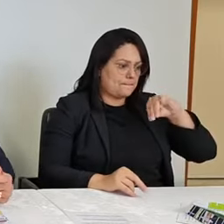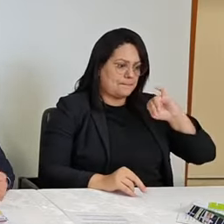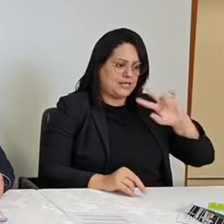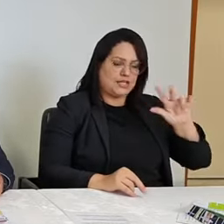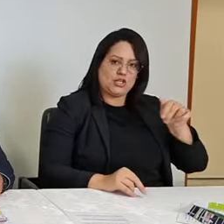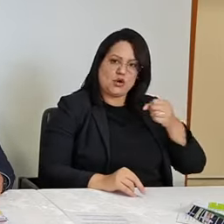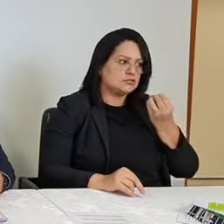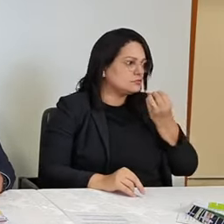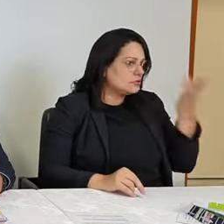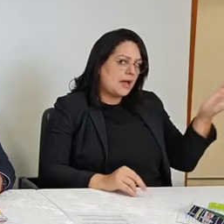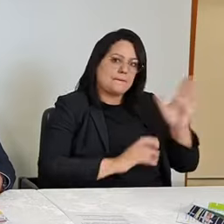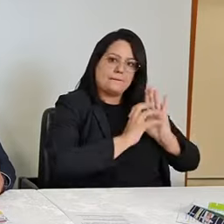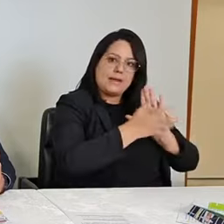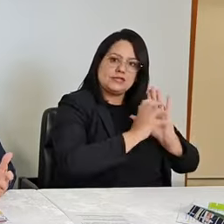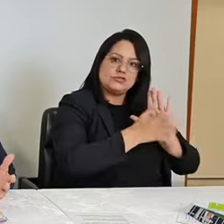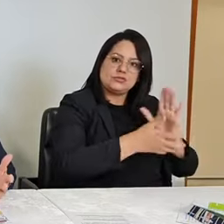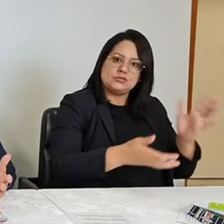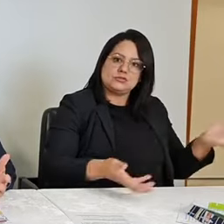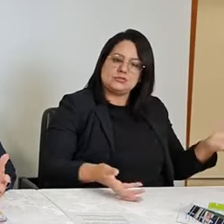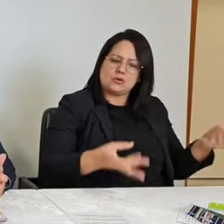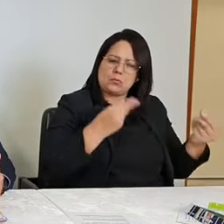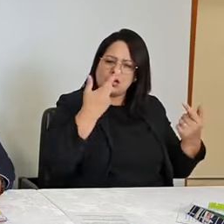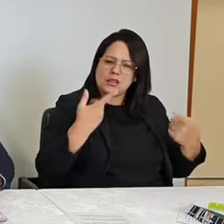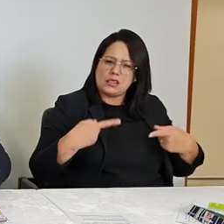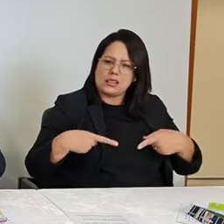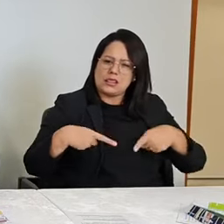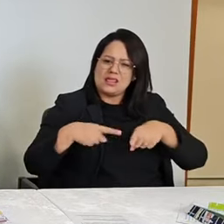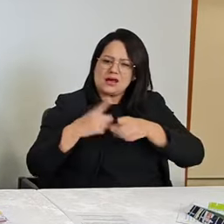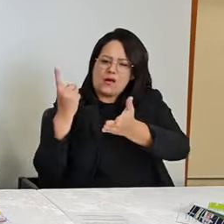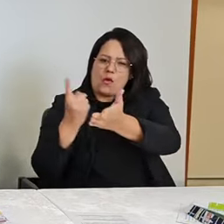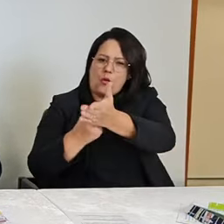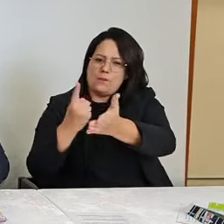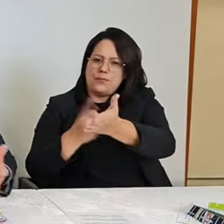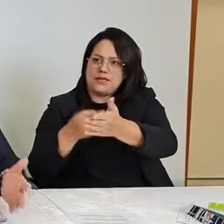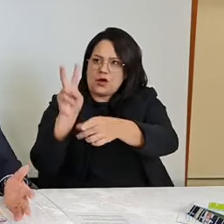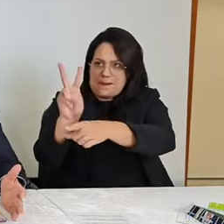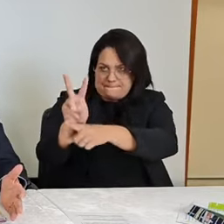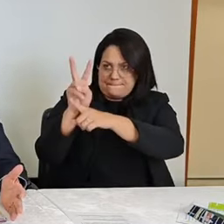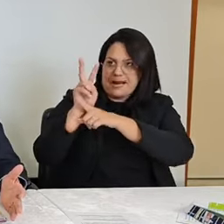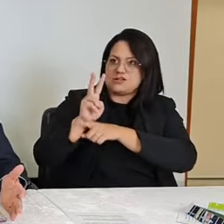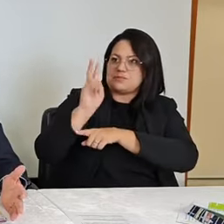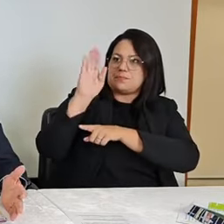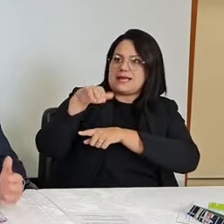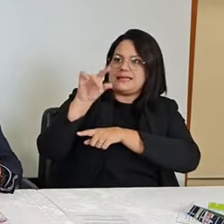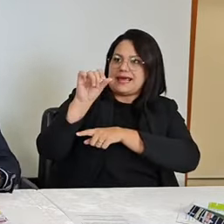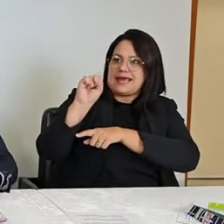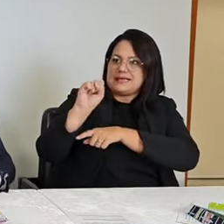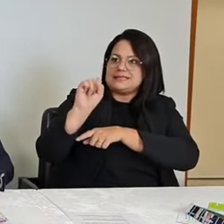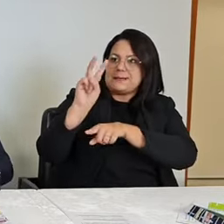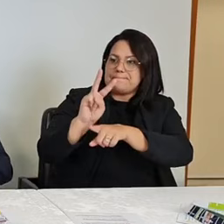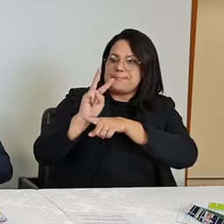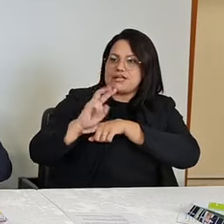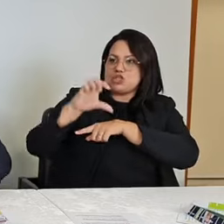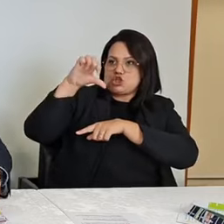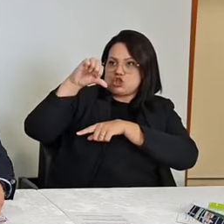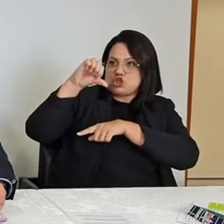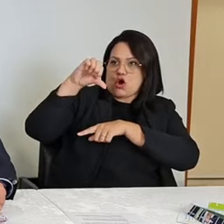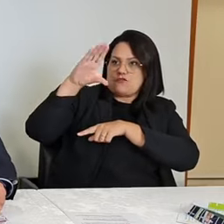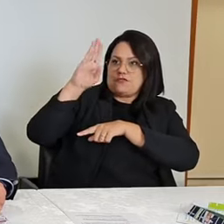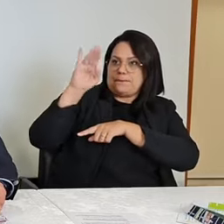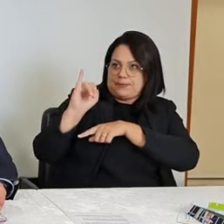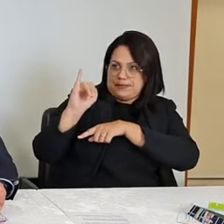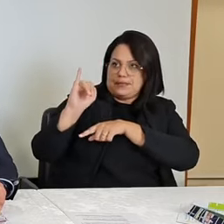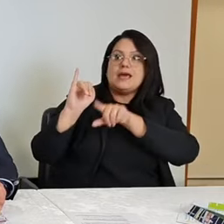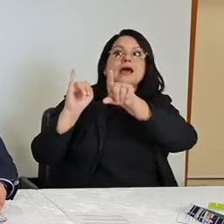a crer que parece que era uma operação casada. Olha, o BNDES empresta para você os 9 bilhões, desde que você deposite